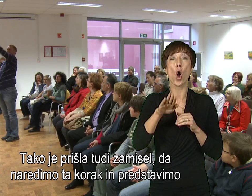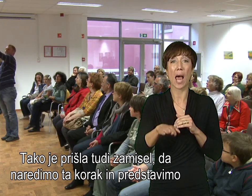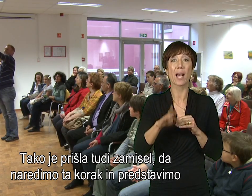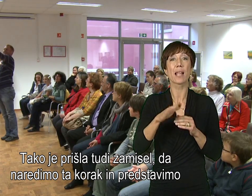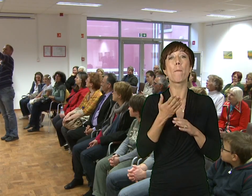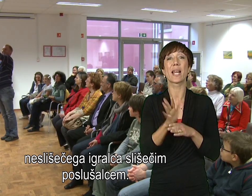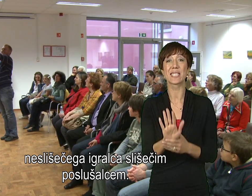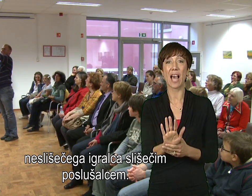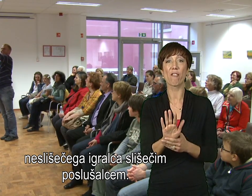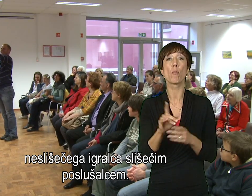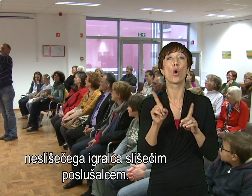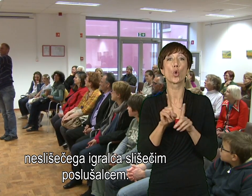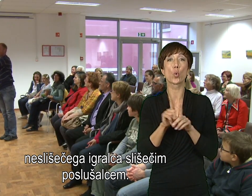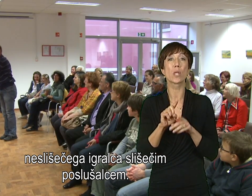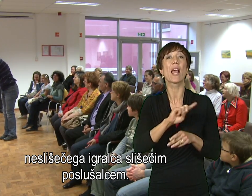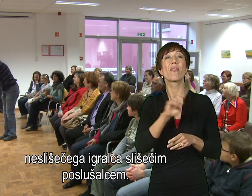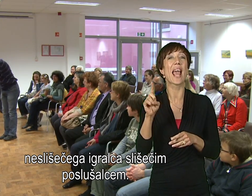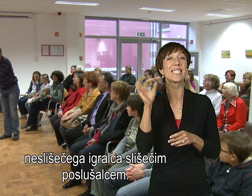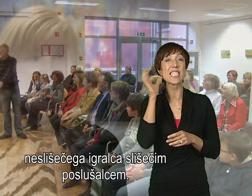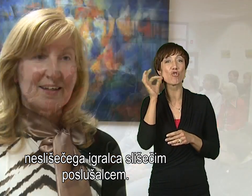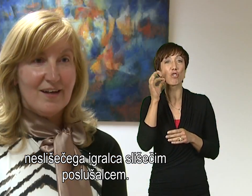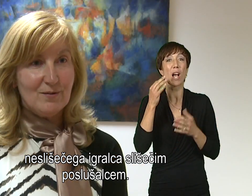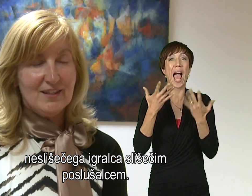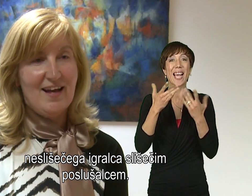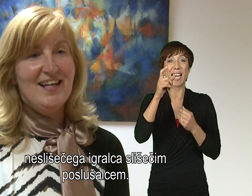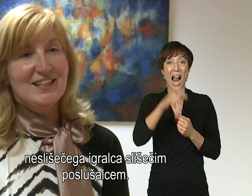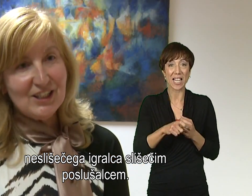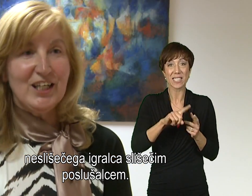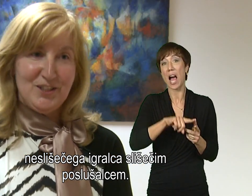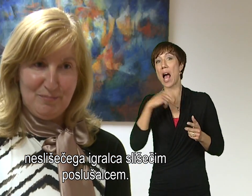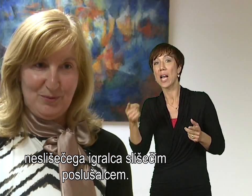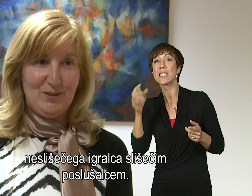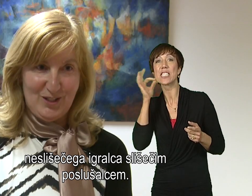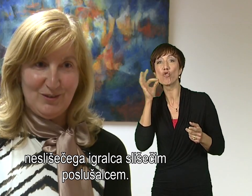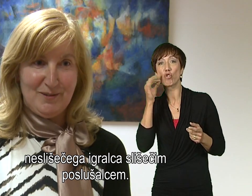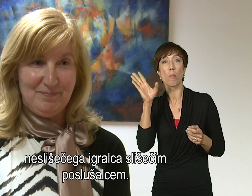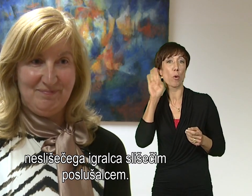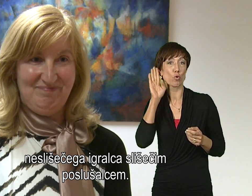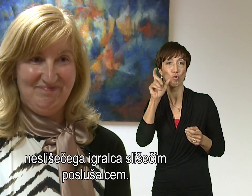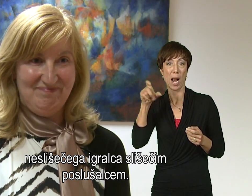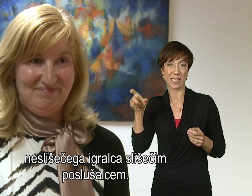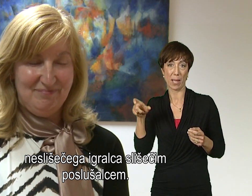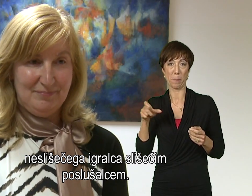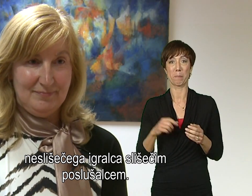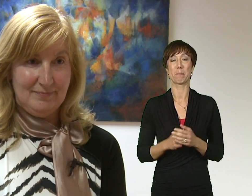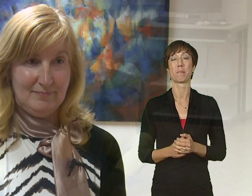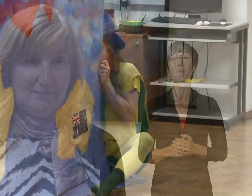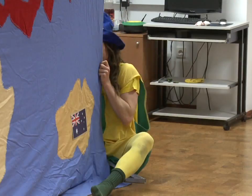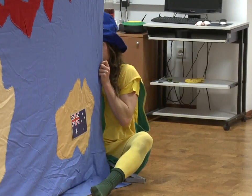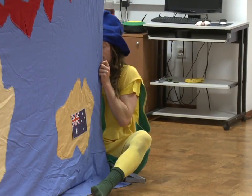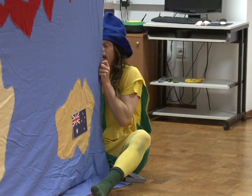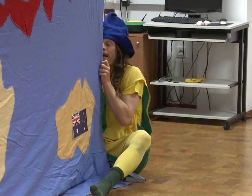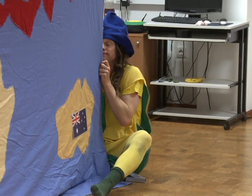da predstavimo tudi bistvo neslišečega igralca slišečim poslušalcem.